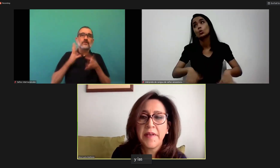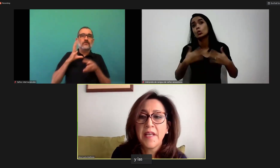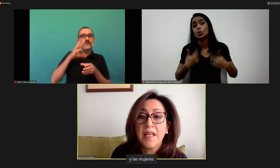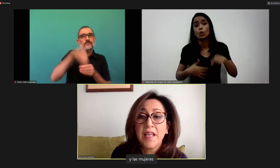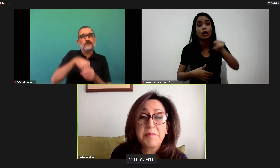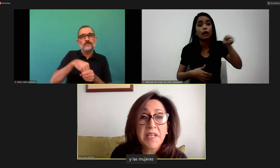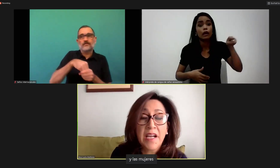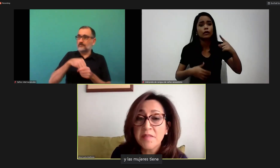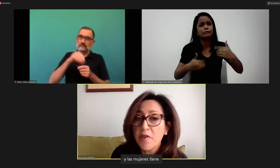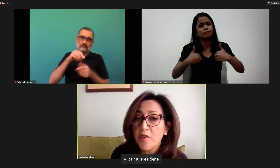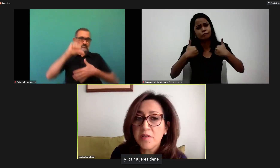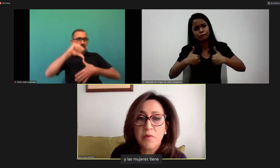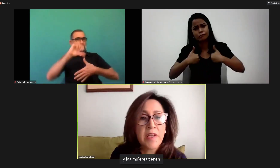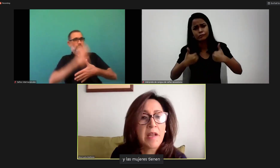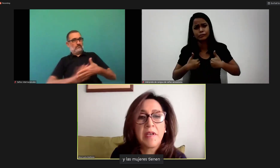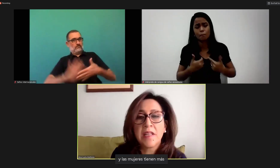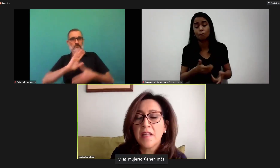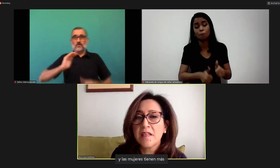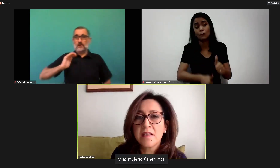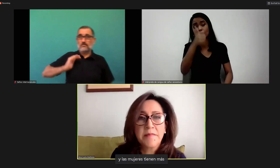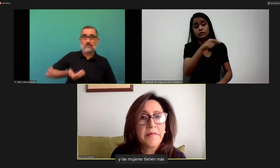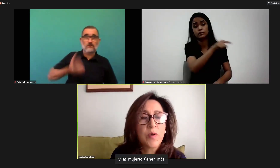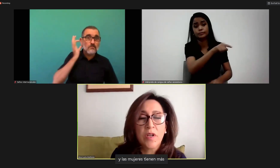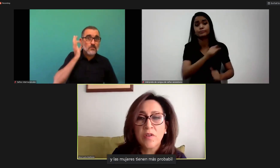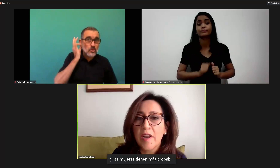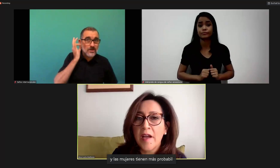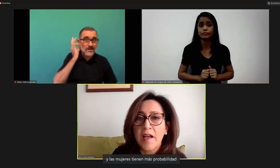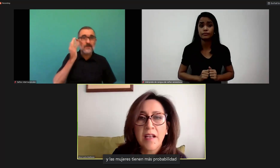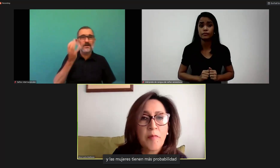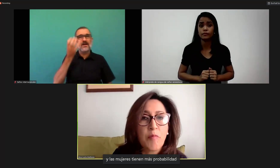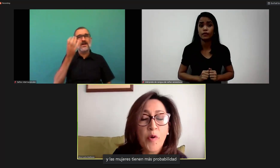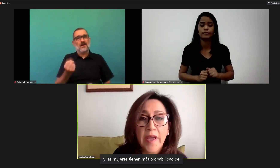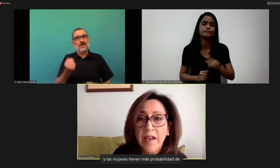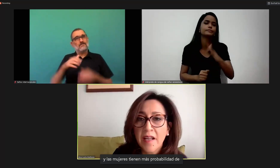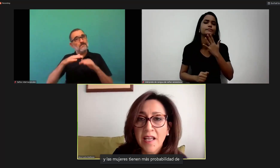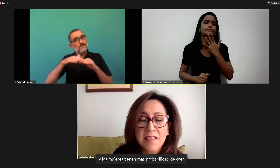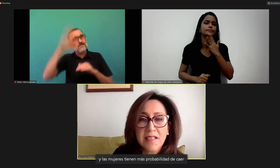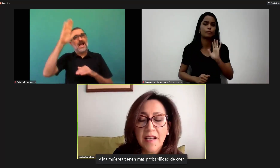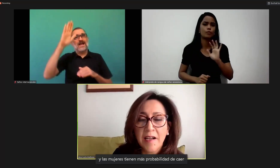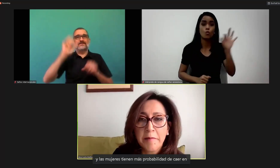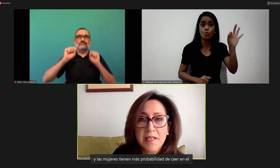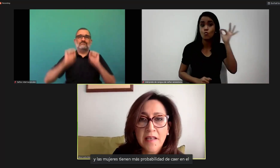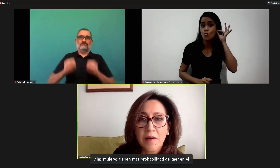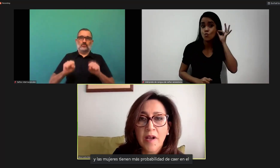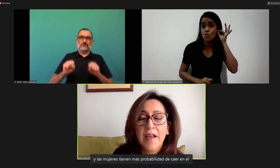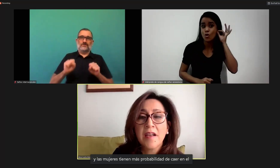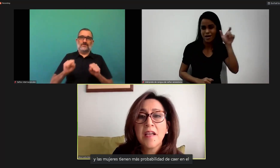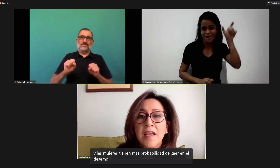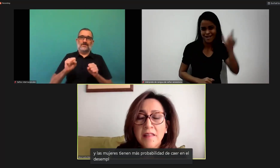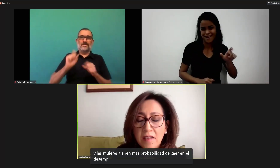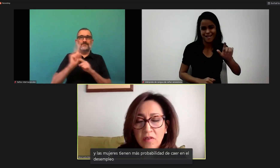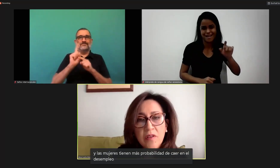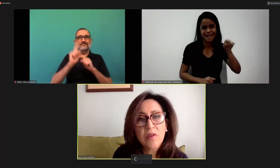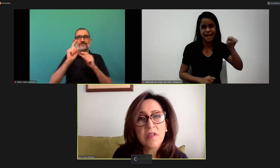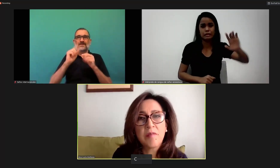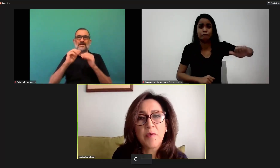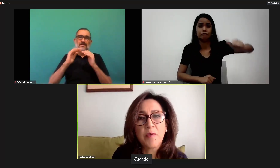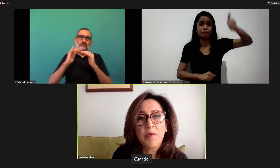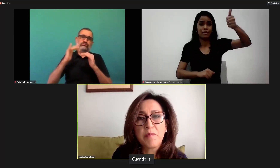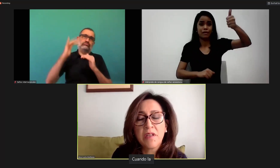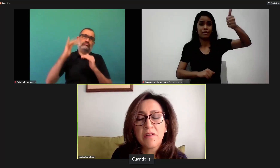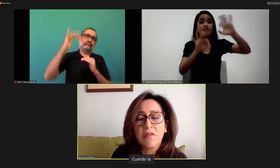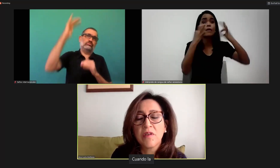desempleo. Explicar las mayores vulnerabilidades cuando la mujer es la cabeza del hogar dentro